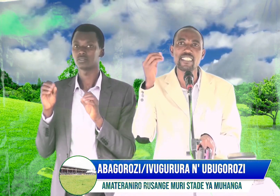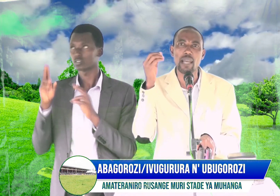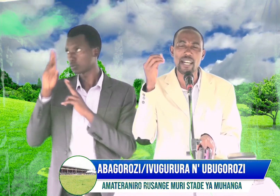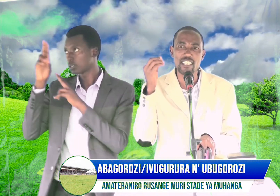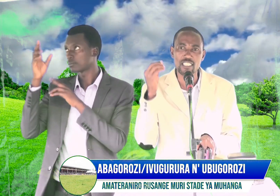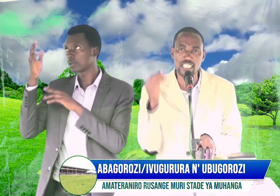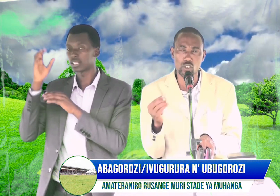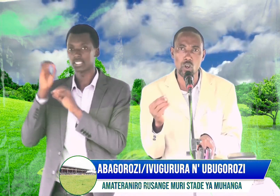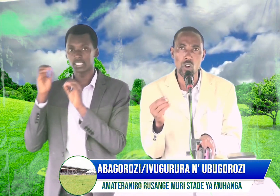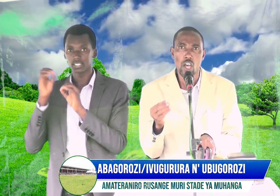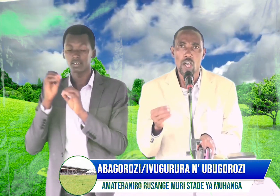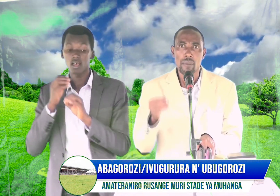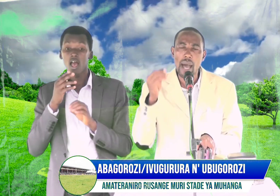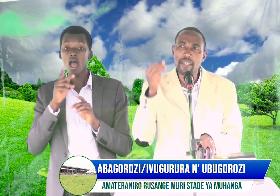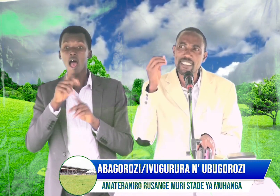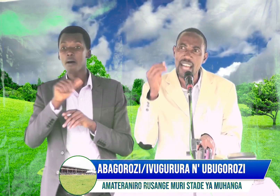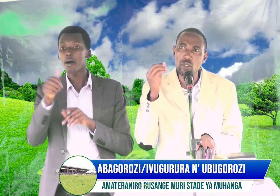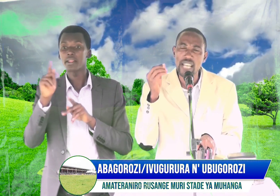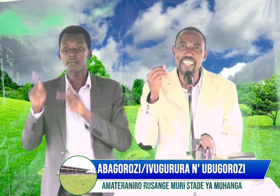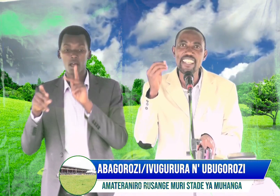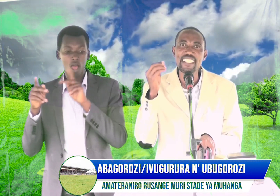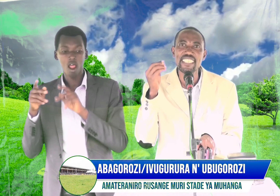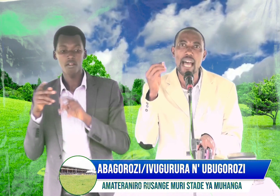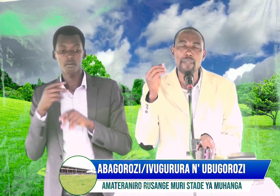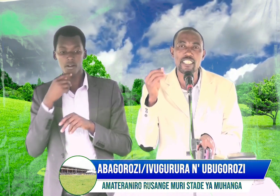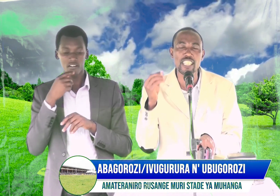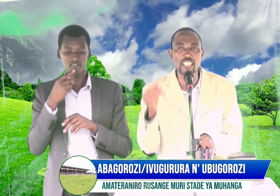kandi biyita abakirisito biba